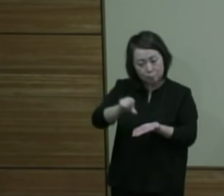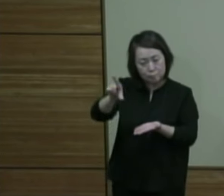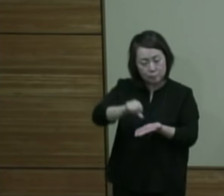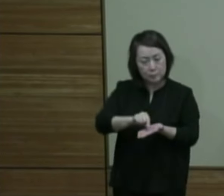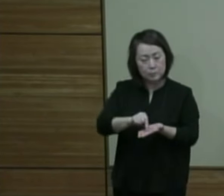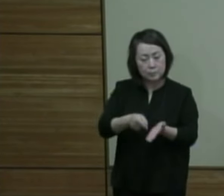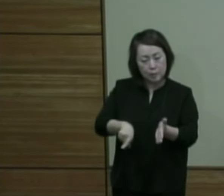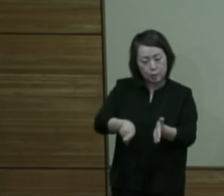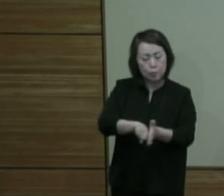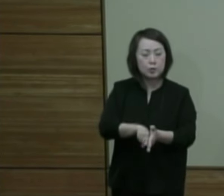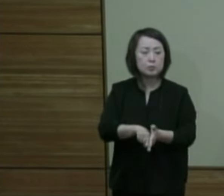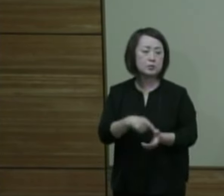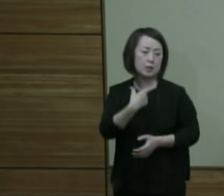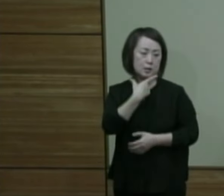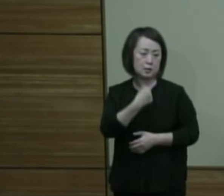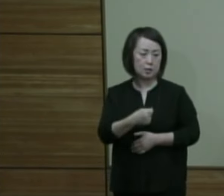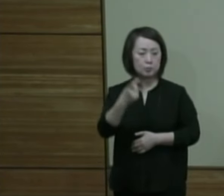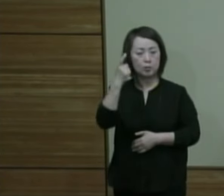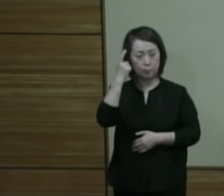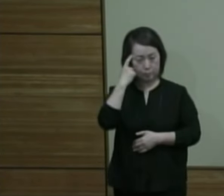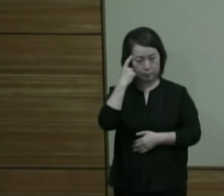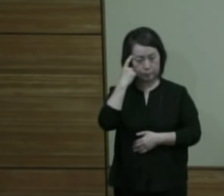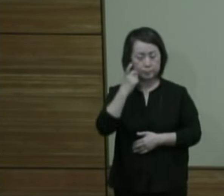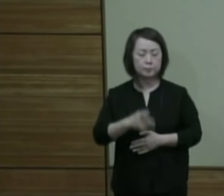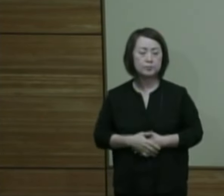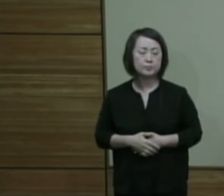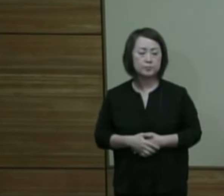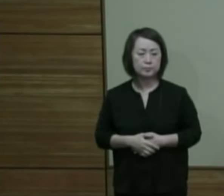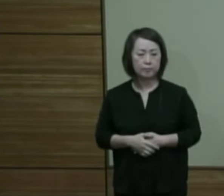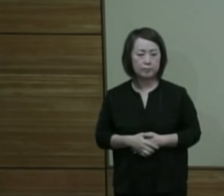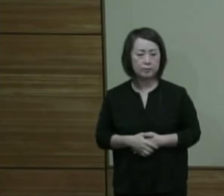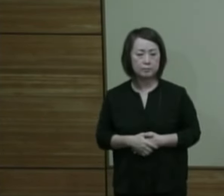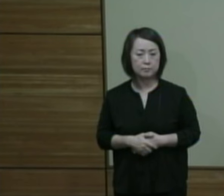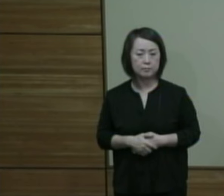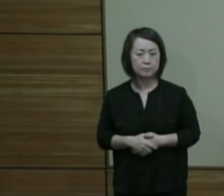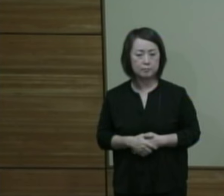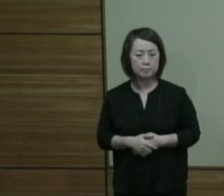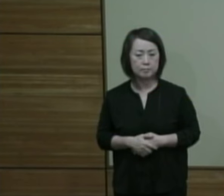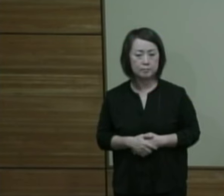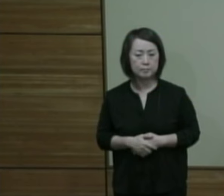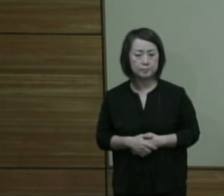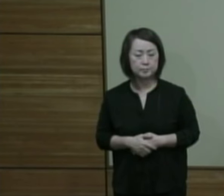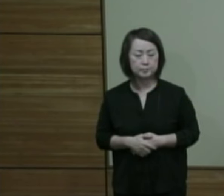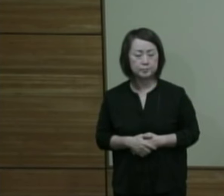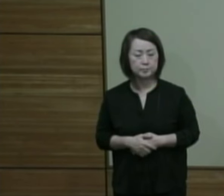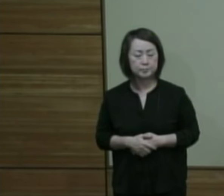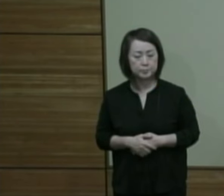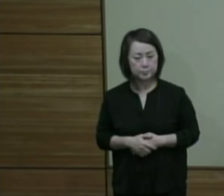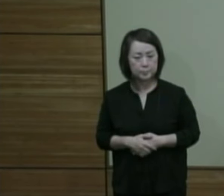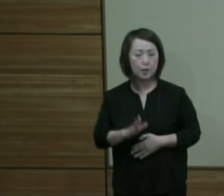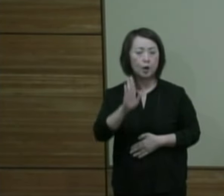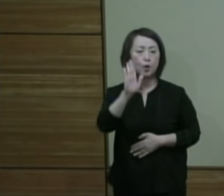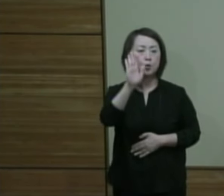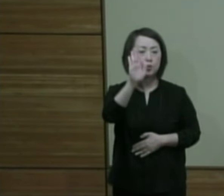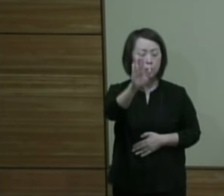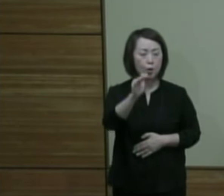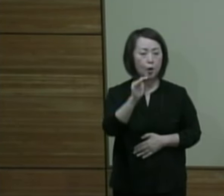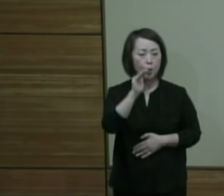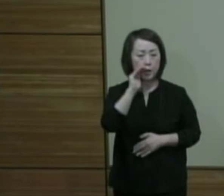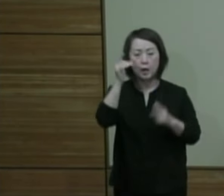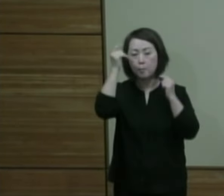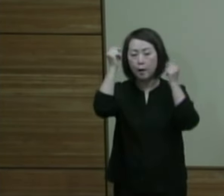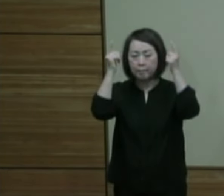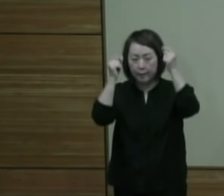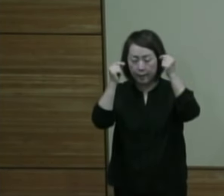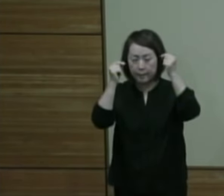つのプロジェクトになったということだと思っています。今後あの和歌山大学さんと